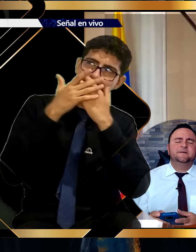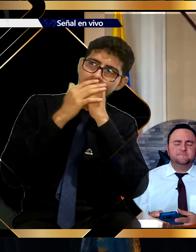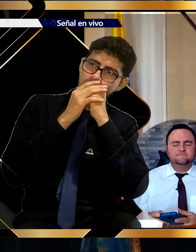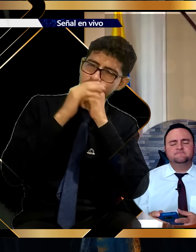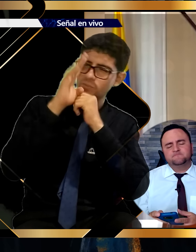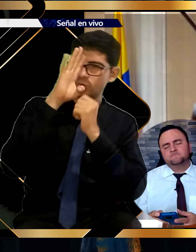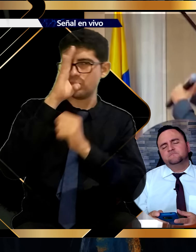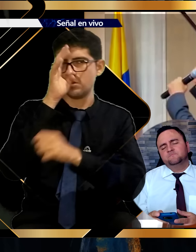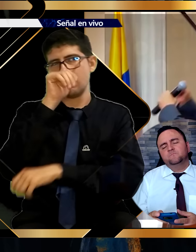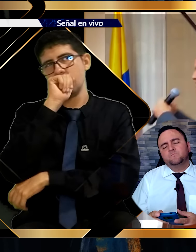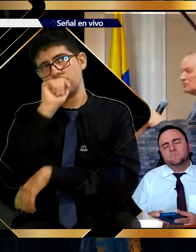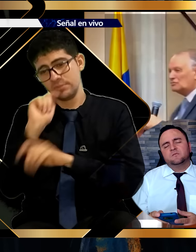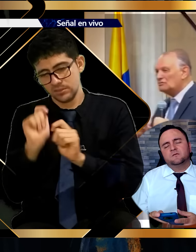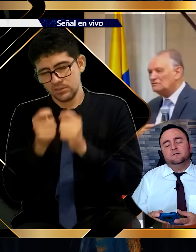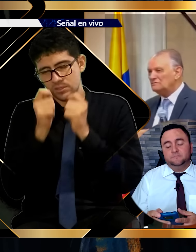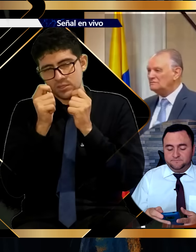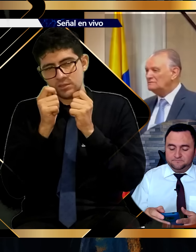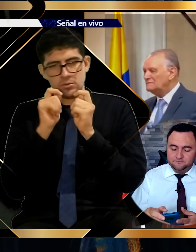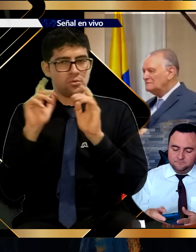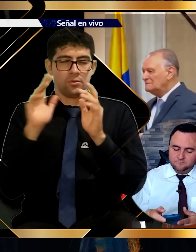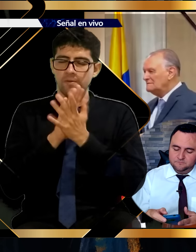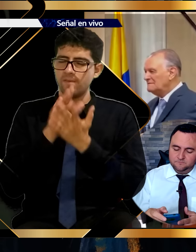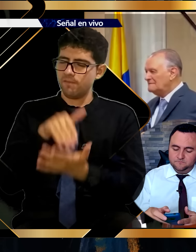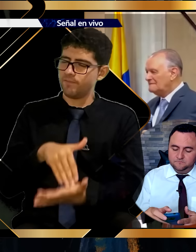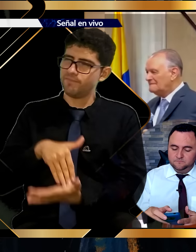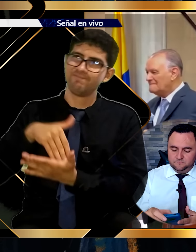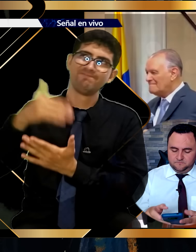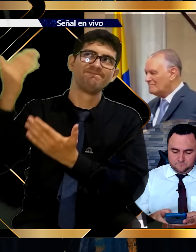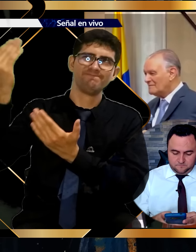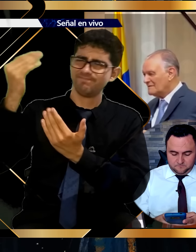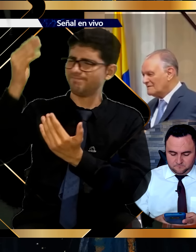Sí, ven Señor Jesús.